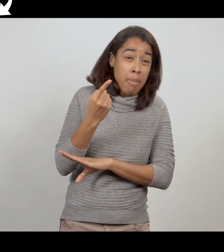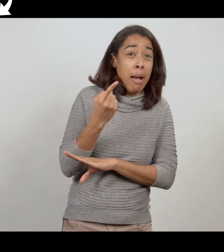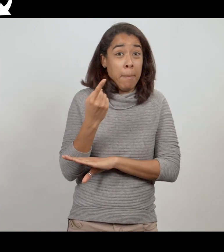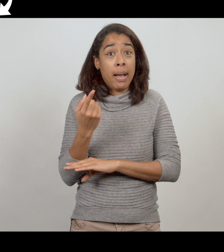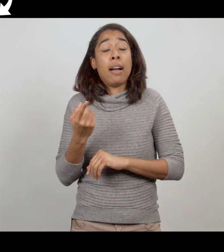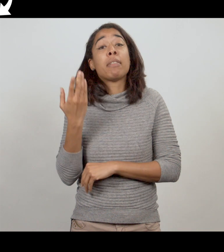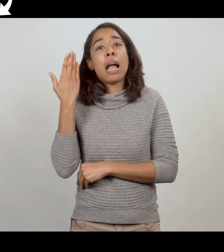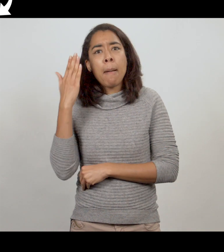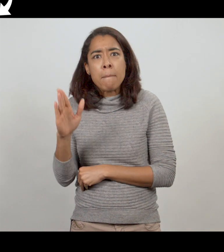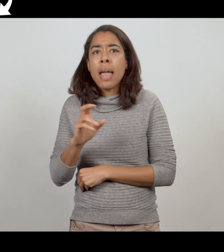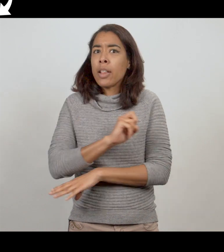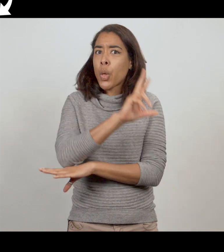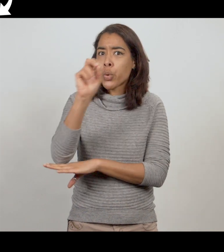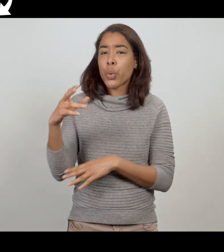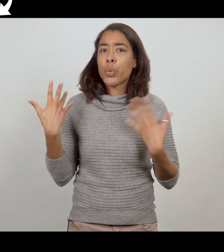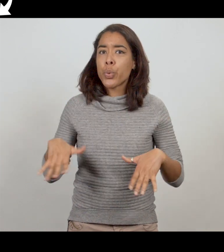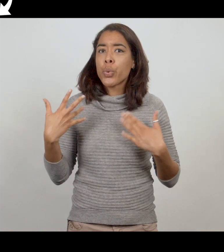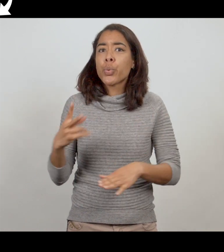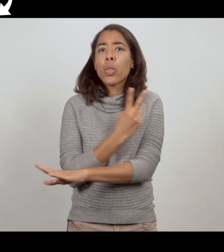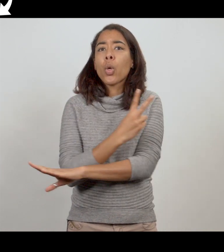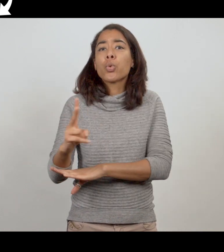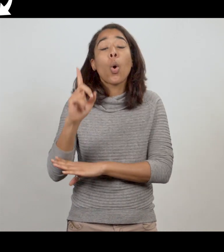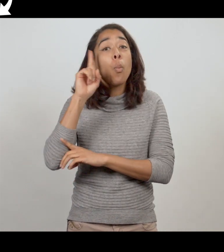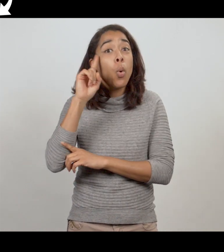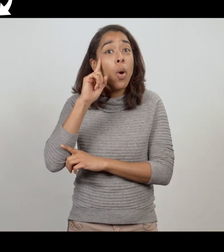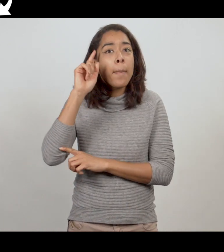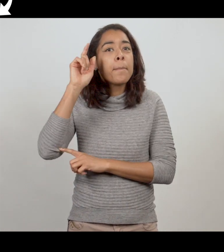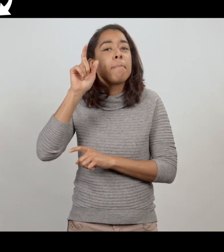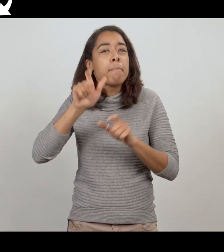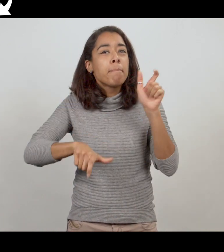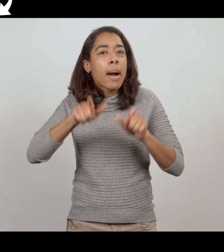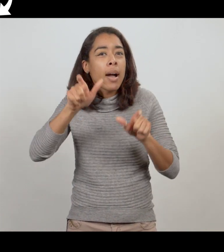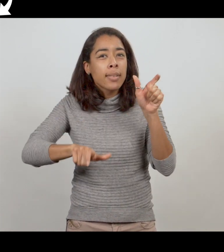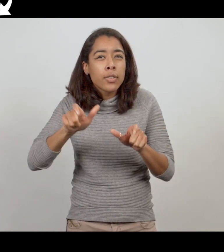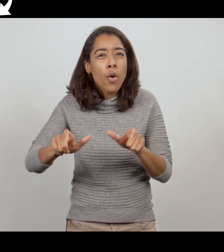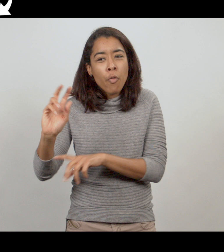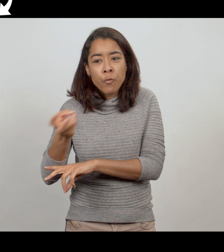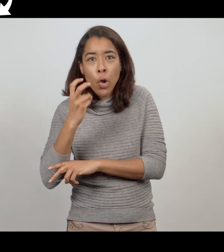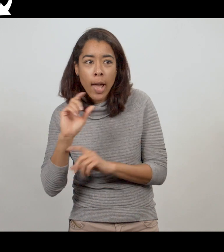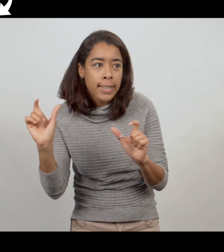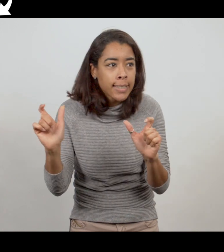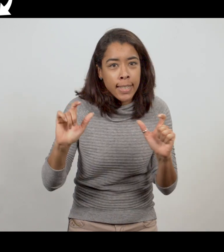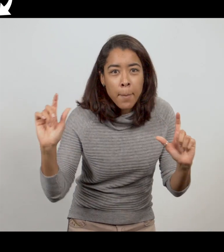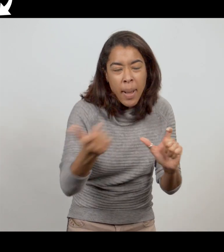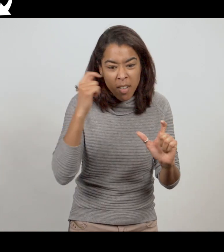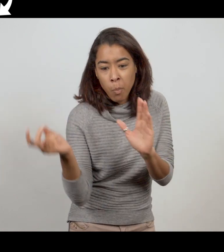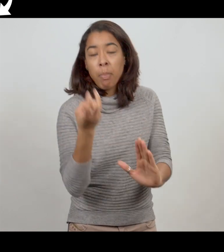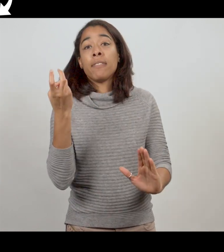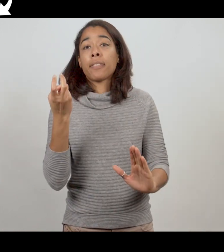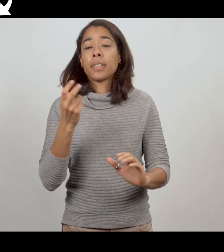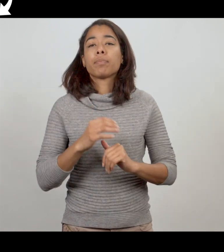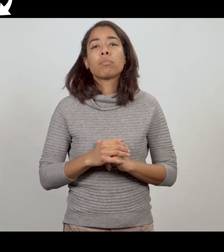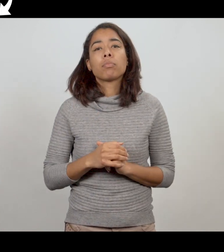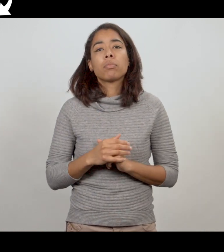Un tel voyage est très dangereux. Des voleurs guettent souvent les voyageurs sur les